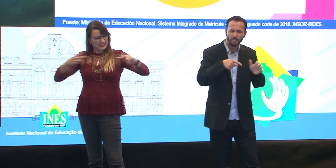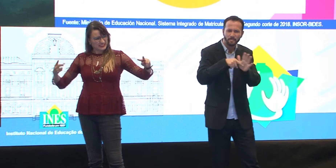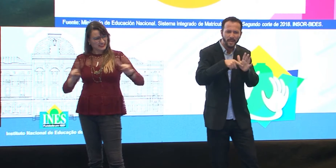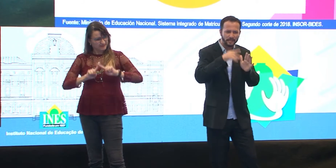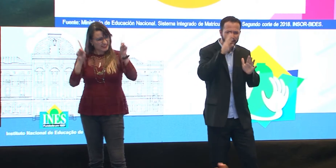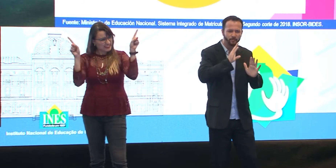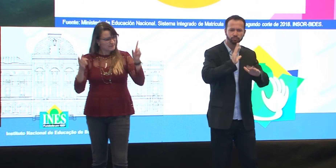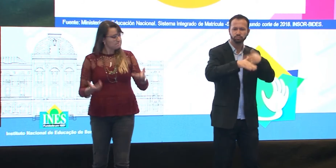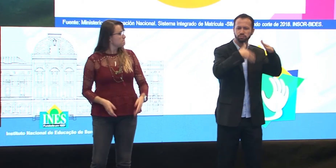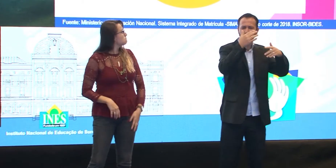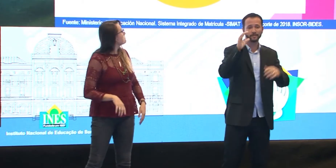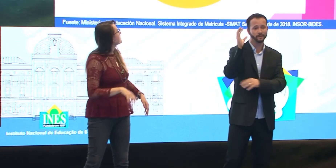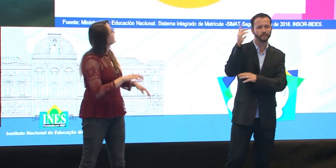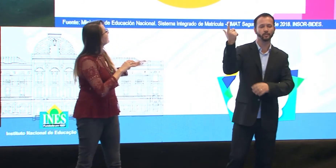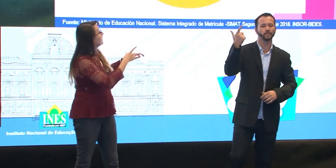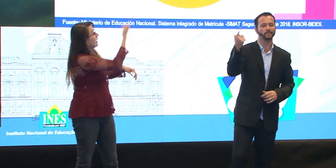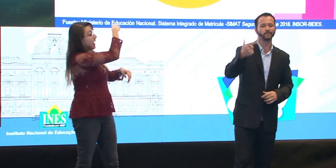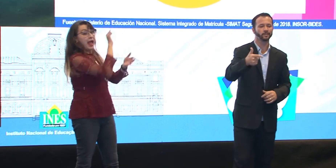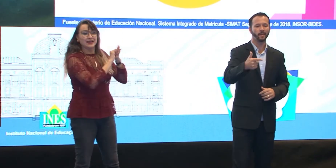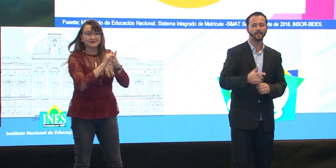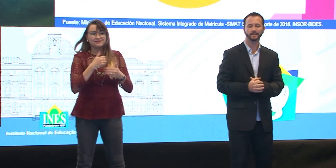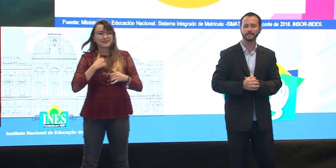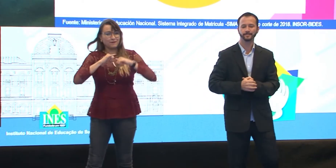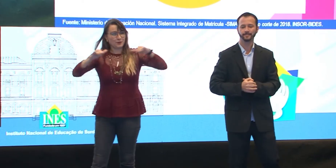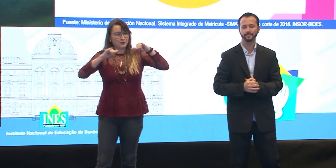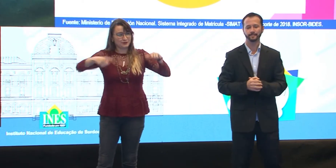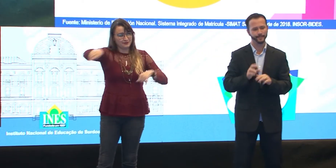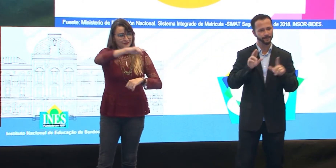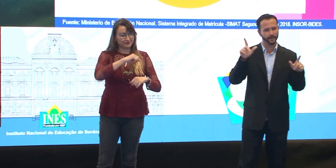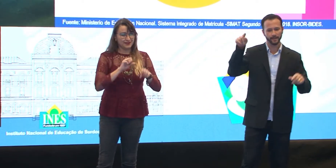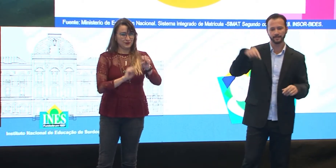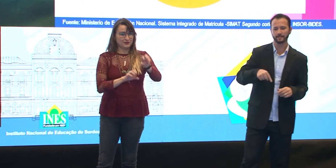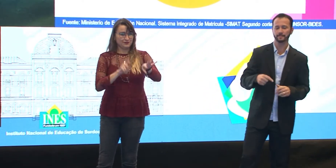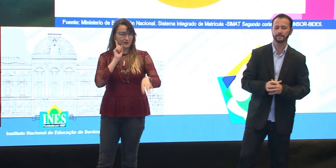tem cursando Letras Libras, ou isso não acontece na Colômbia.